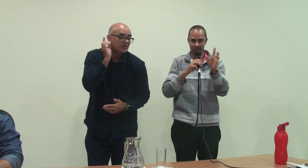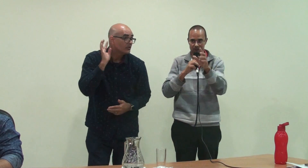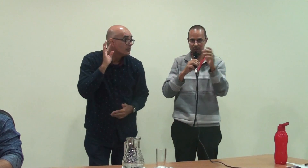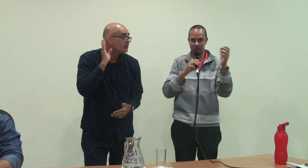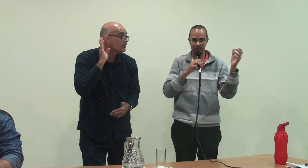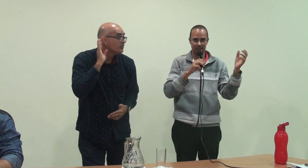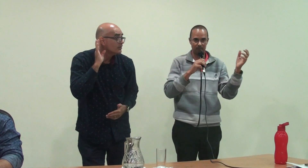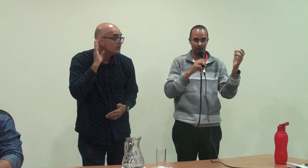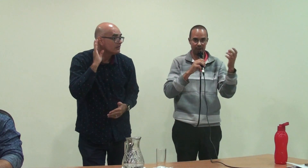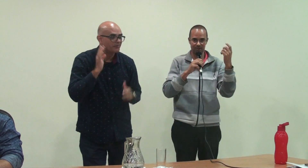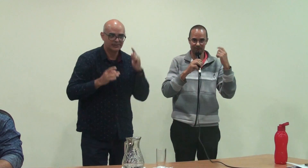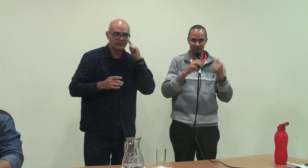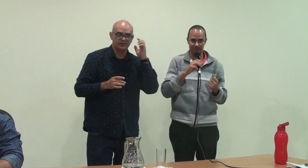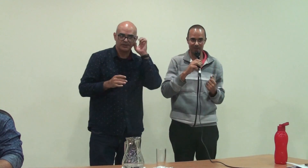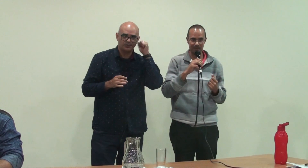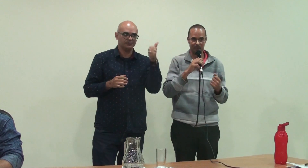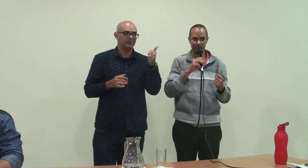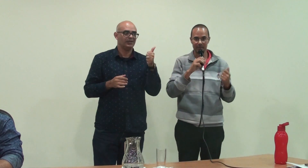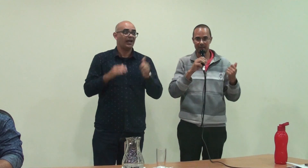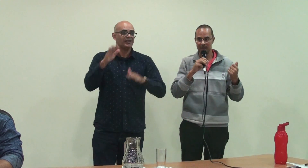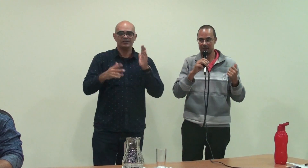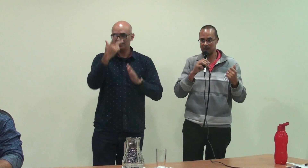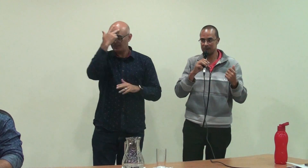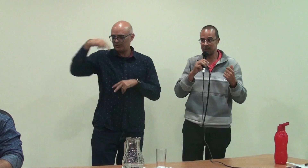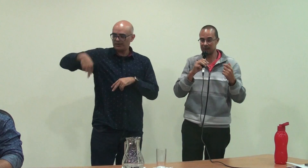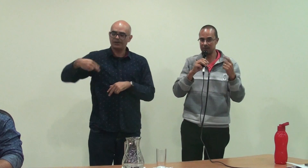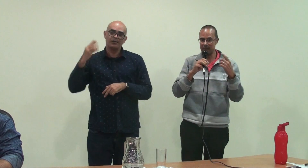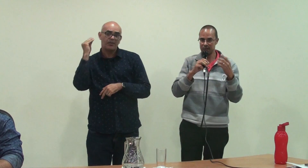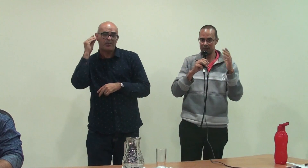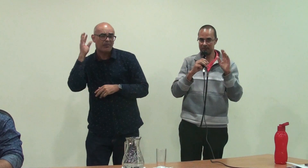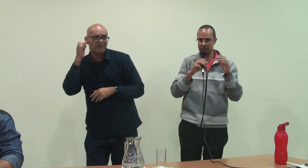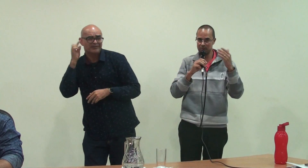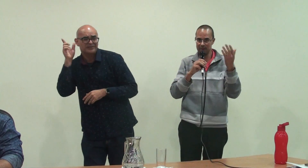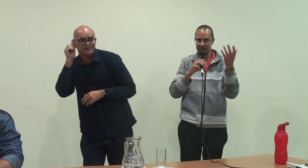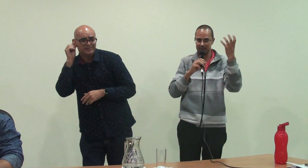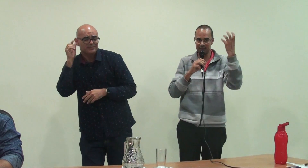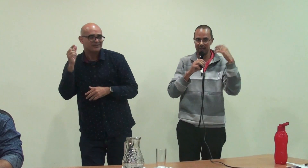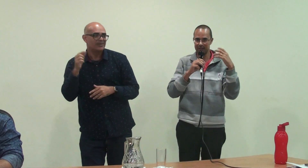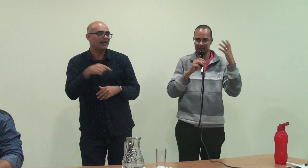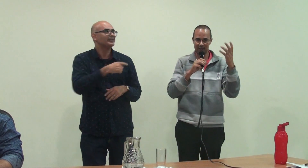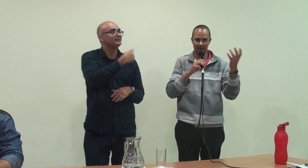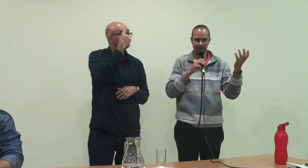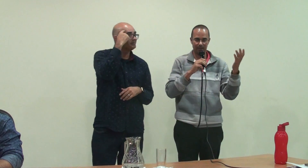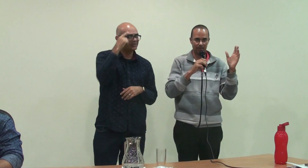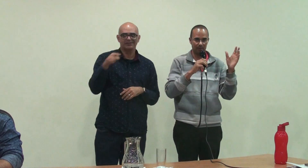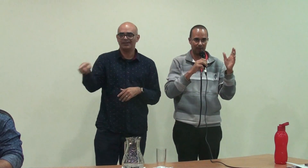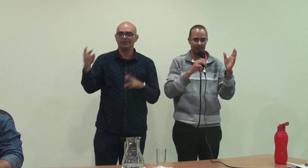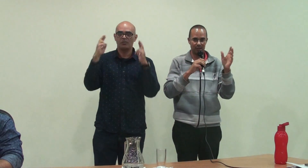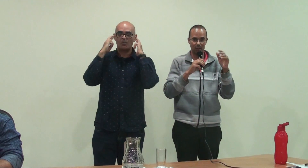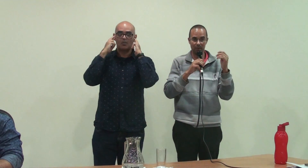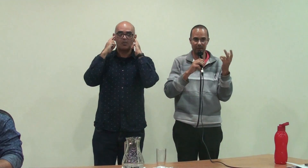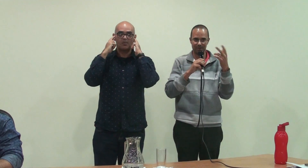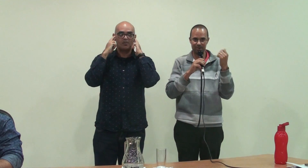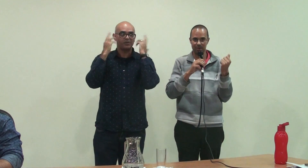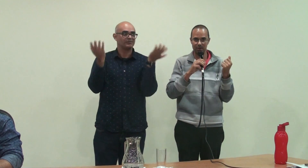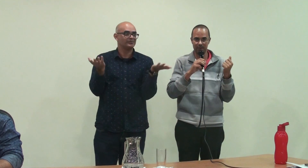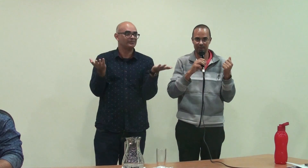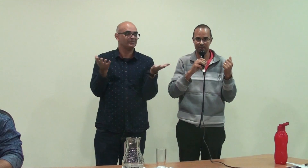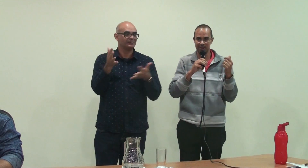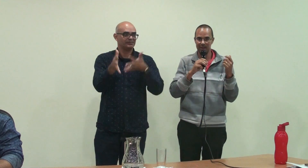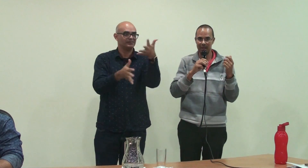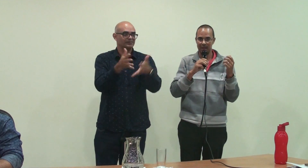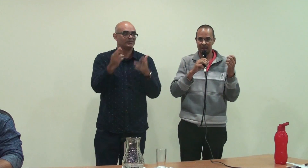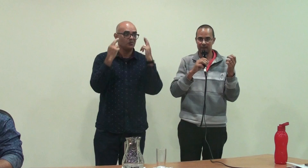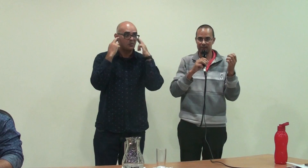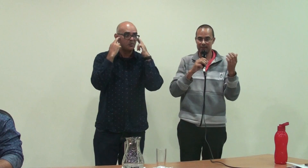entender algumas pessoas conversando próximas de mim. Então, assim, agora imagina a pessoa que tem a problema de não ouvir dos 2